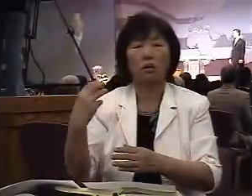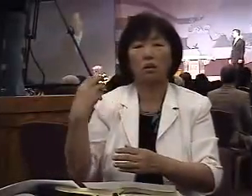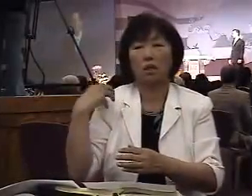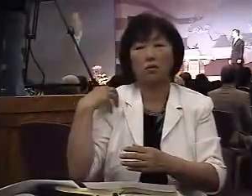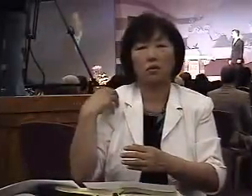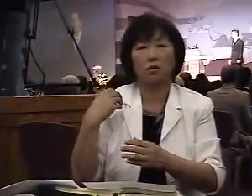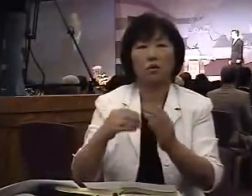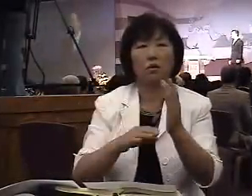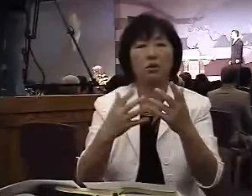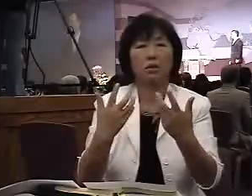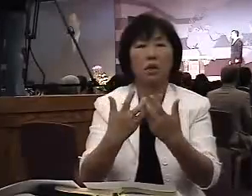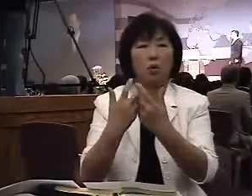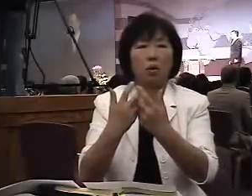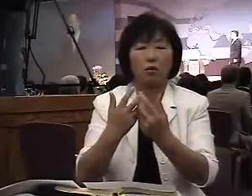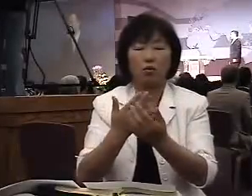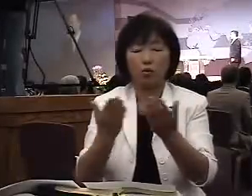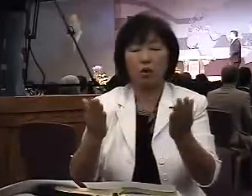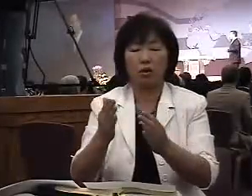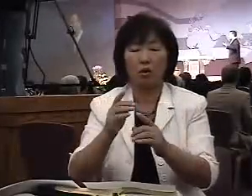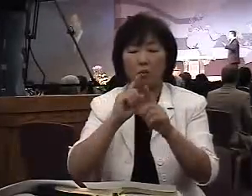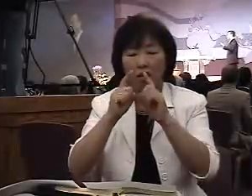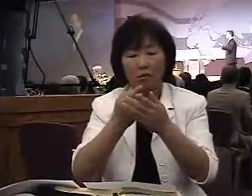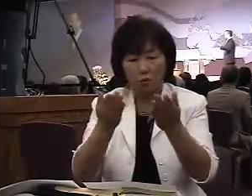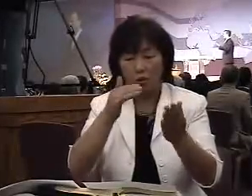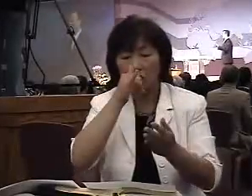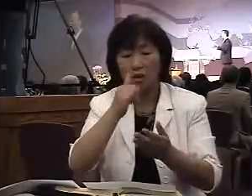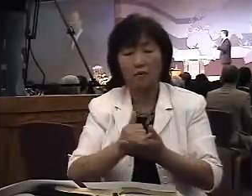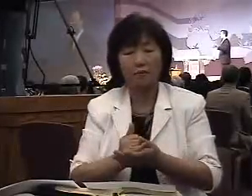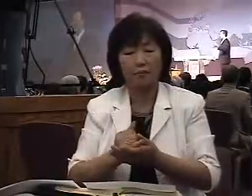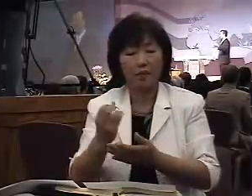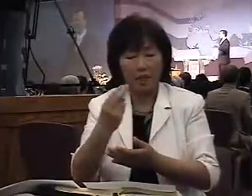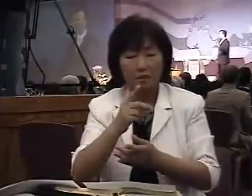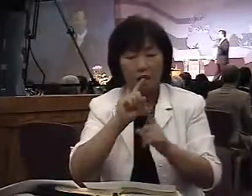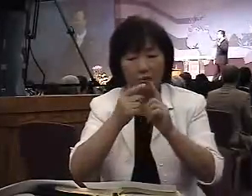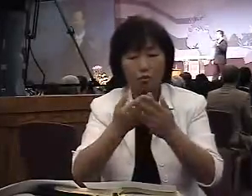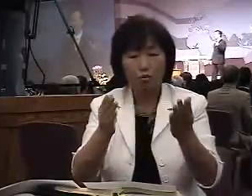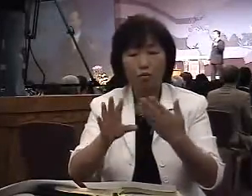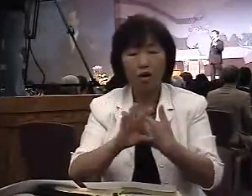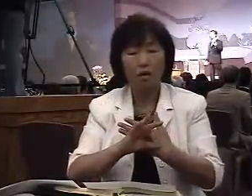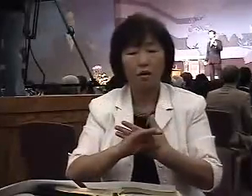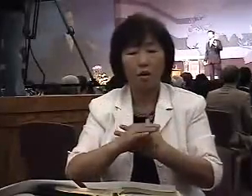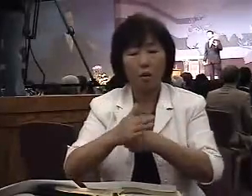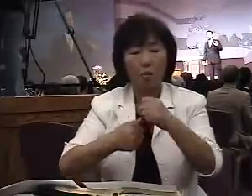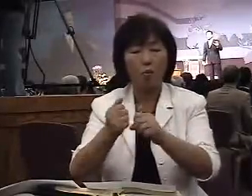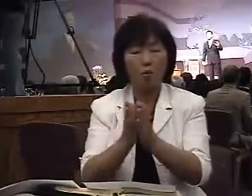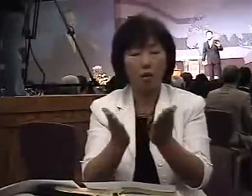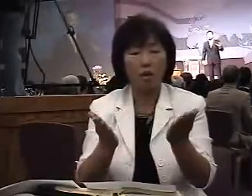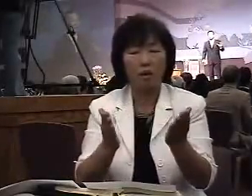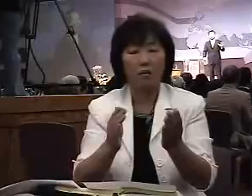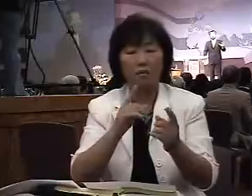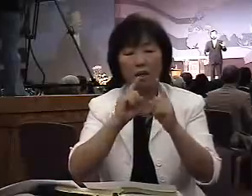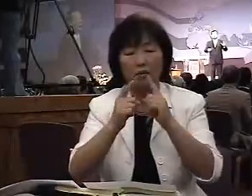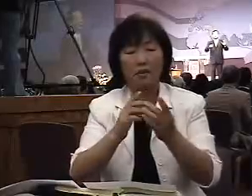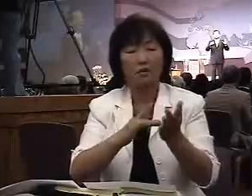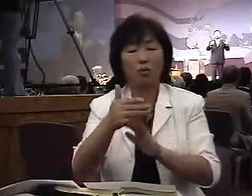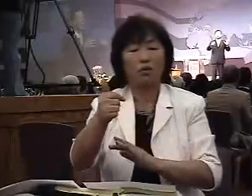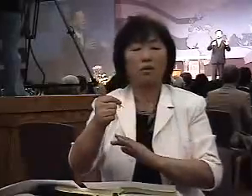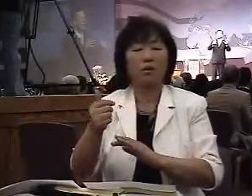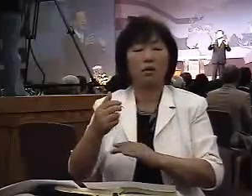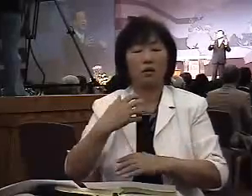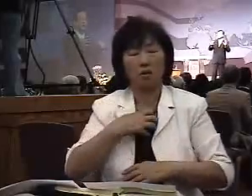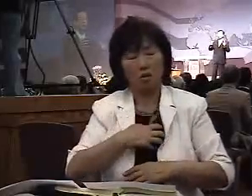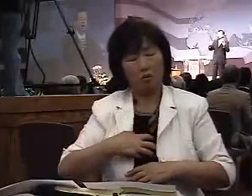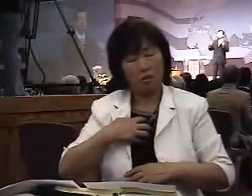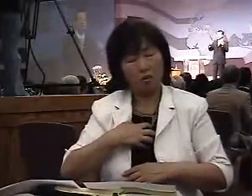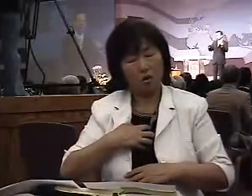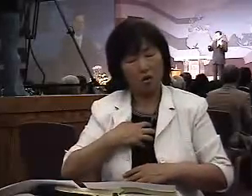채워주시겠다고 말씀을 하십니다. 여러분, 다시 말씀드리는데 오늘 이 본문의 말씀은 예수님께서